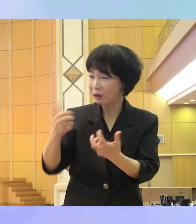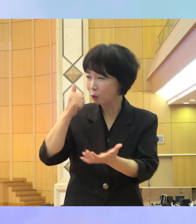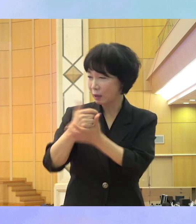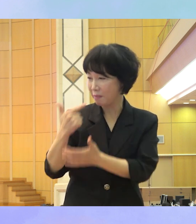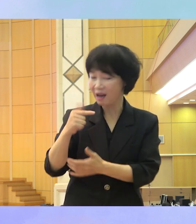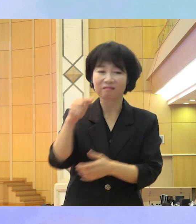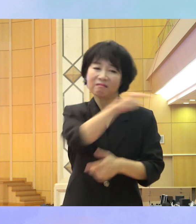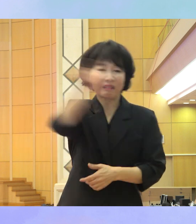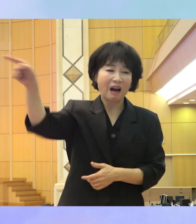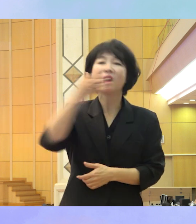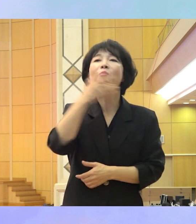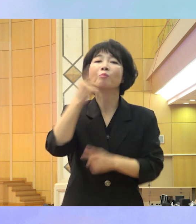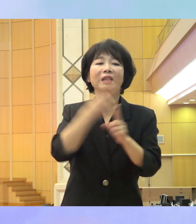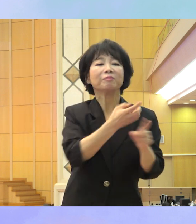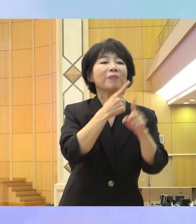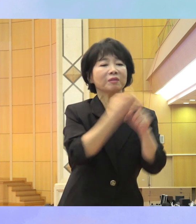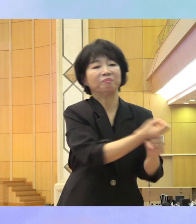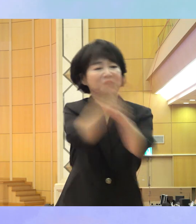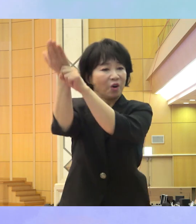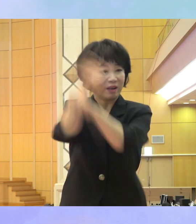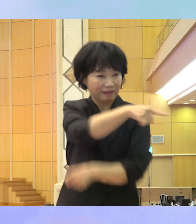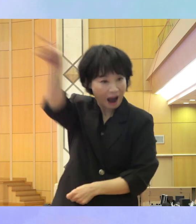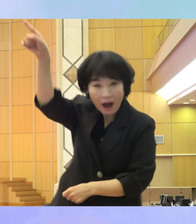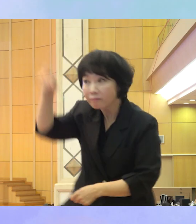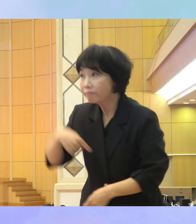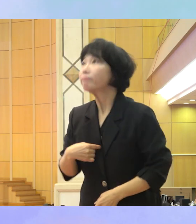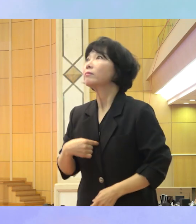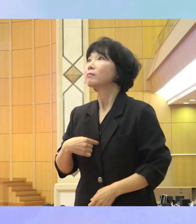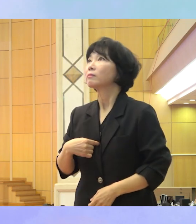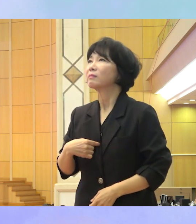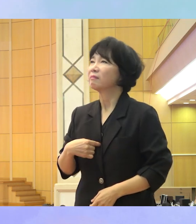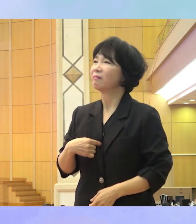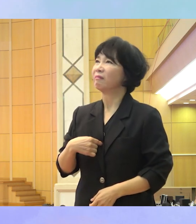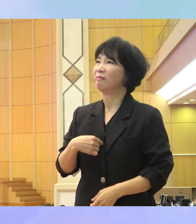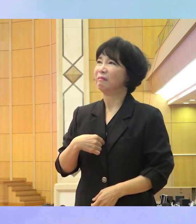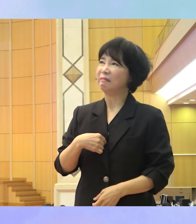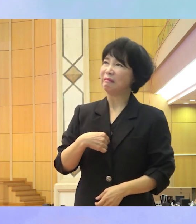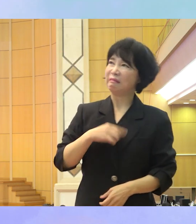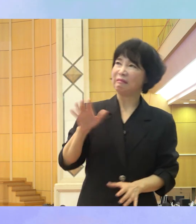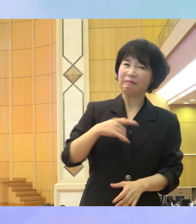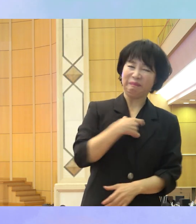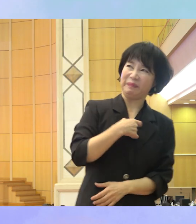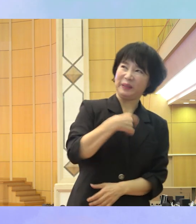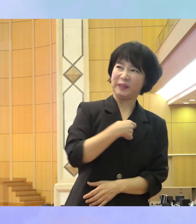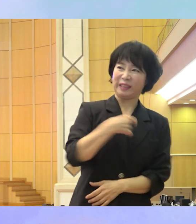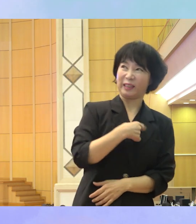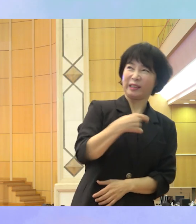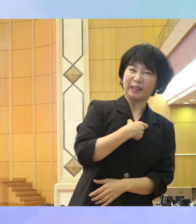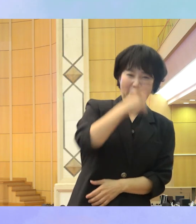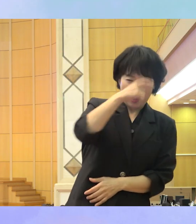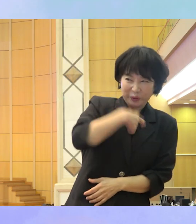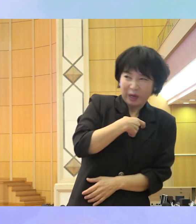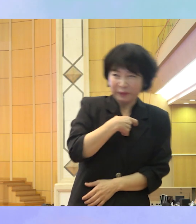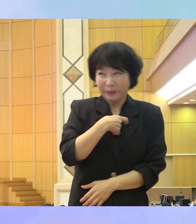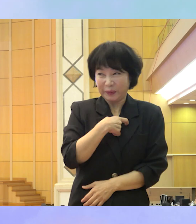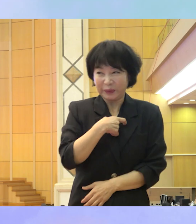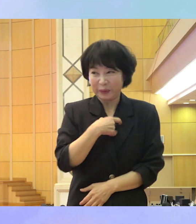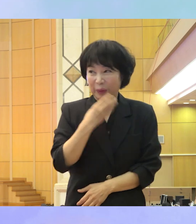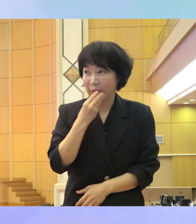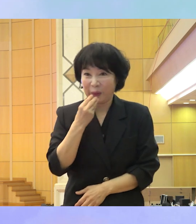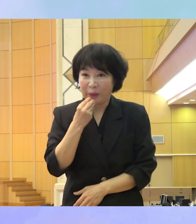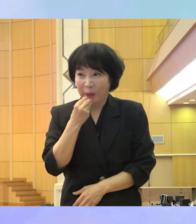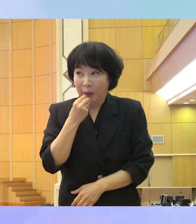증거하라. 요나가 니느웨 성을 가길 싫어해서 다시스로 가려고 요빠 항구에